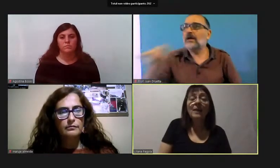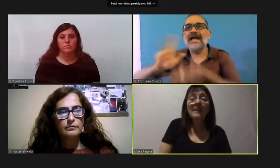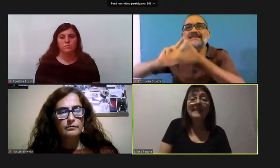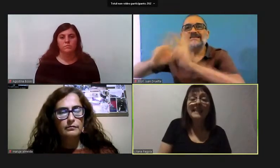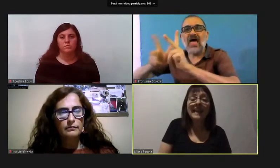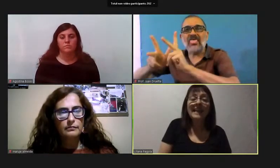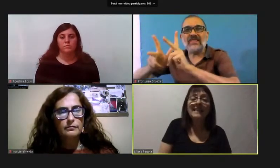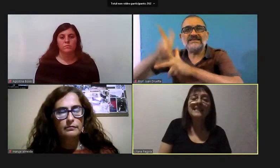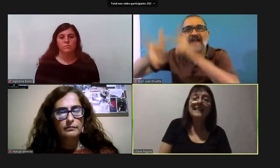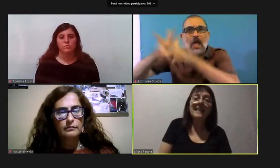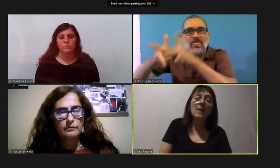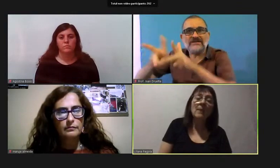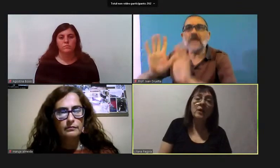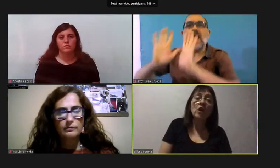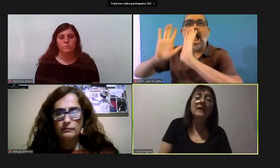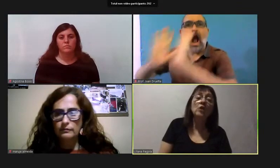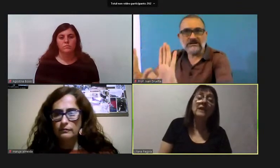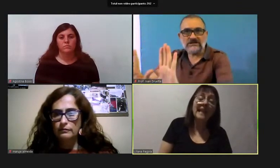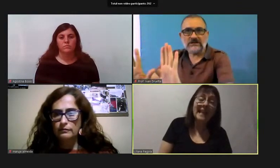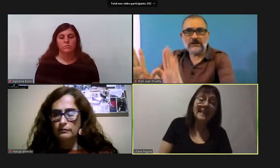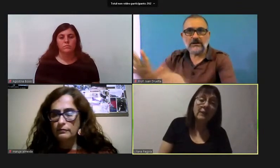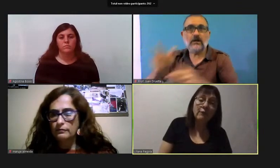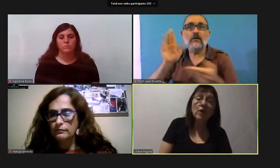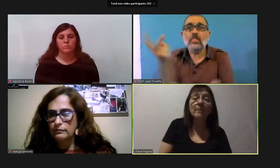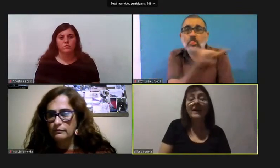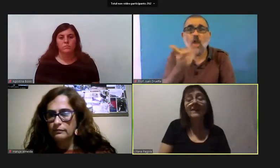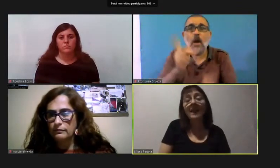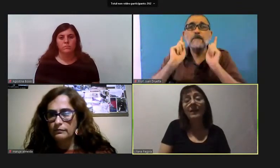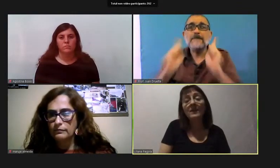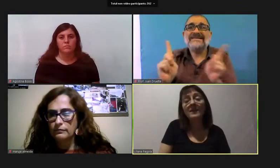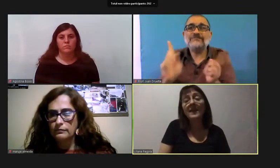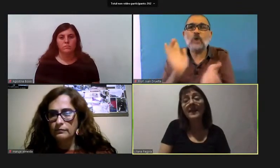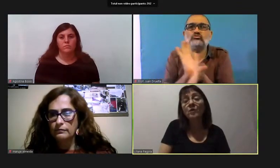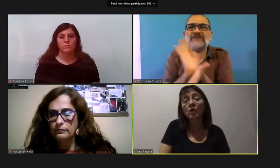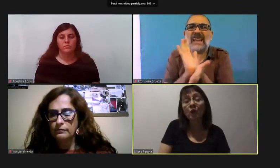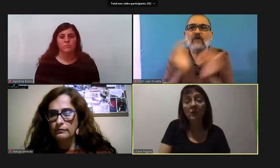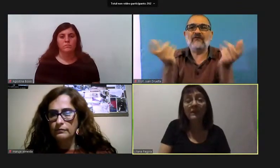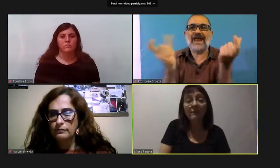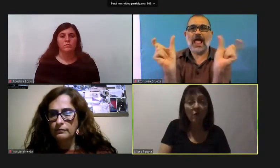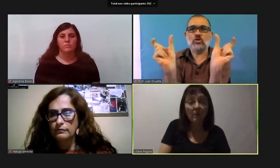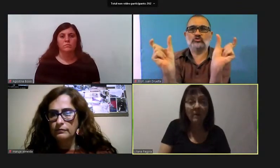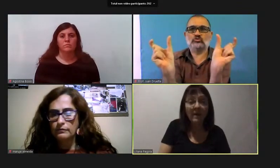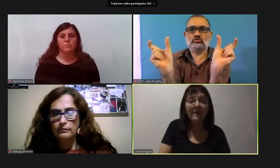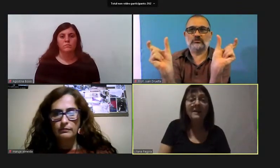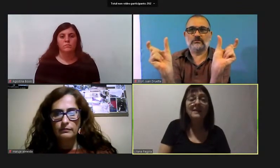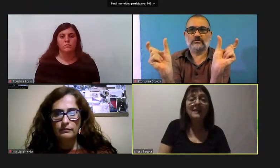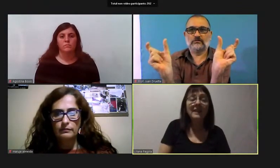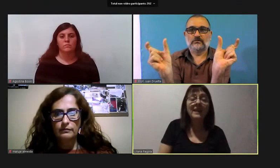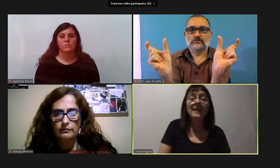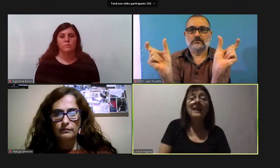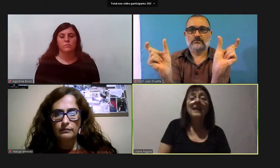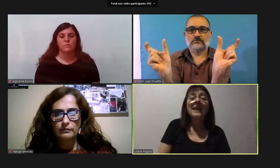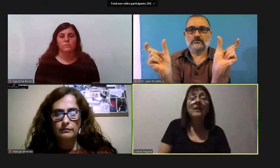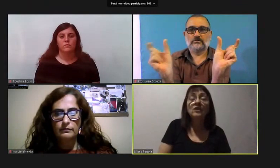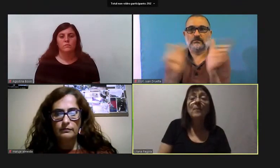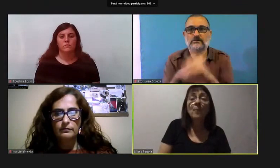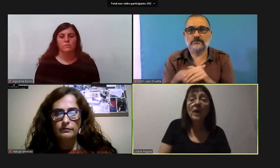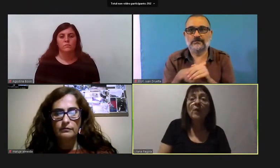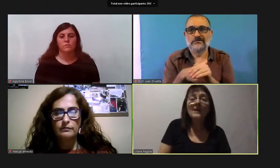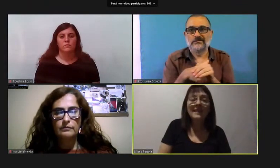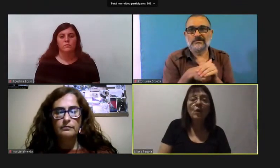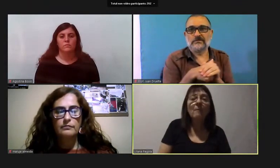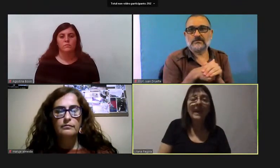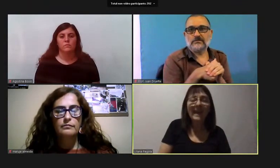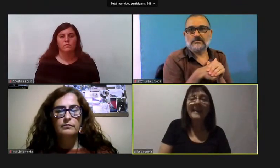cuestiones gramaticales del español que son de esta forma y de la lengua de señas que son de otra forma, ¿sí? Entonces